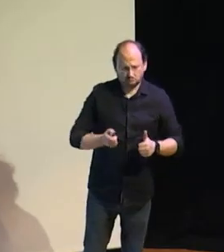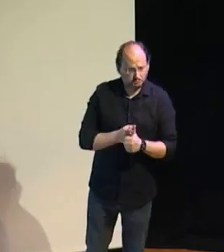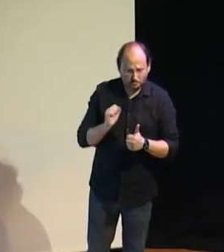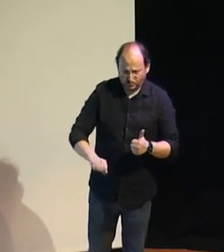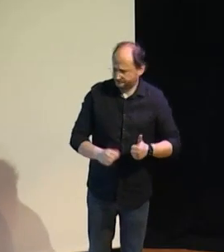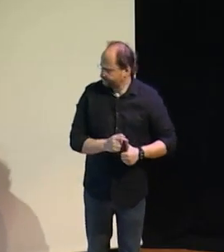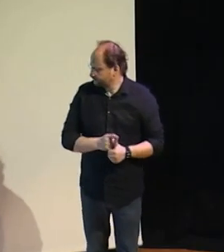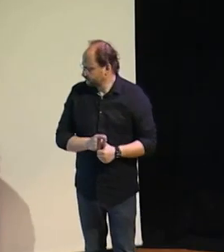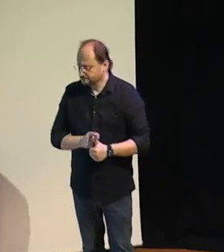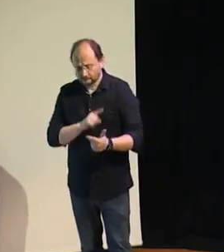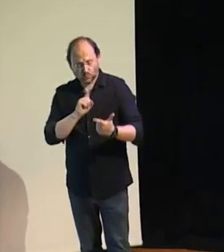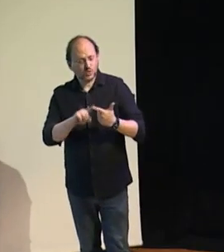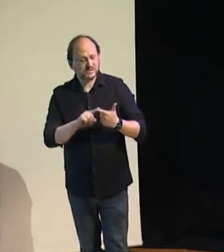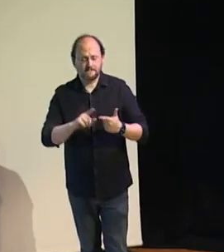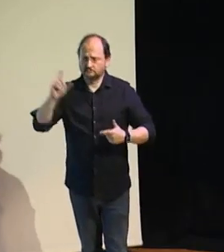un peu partout.